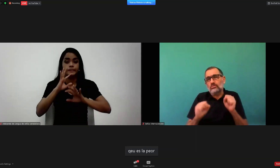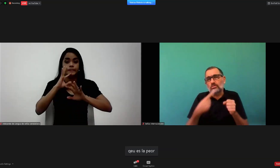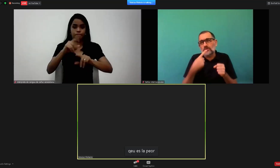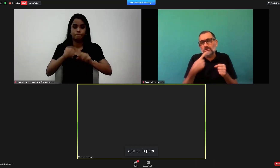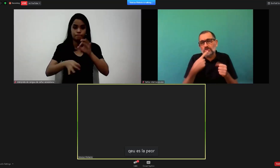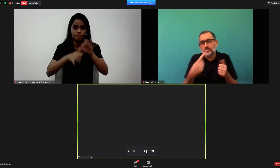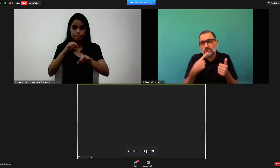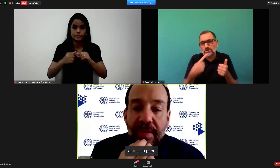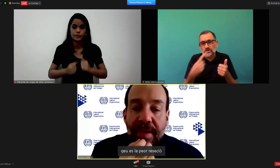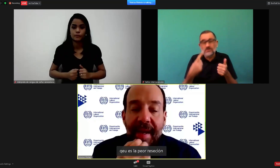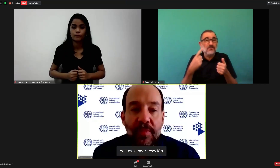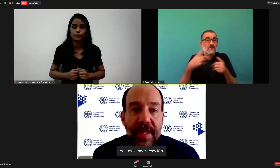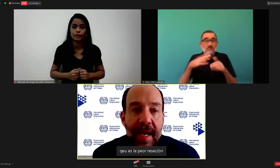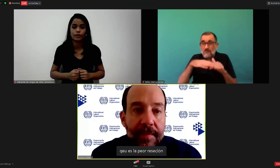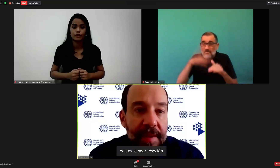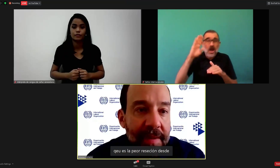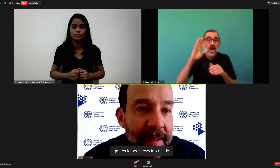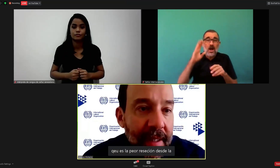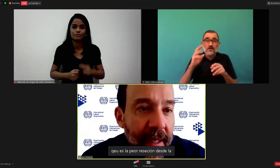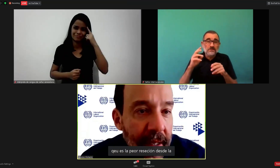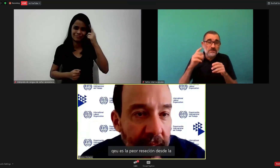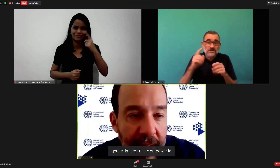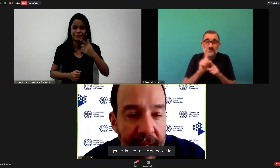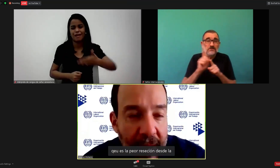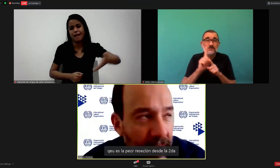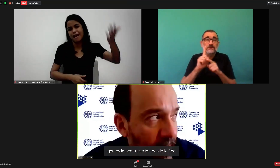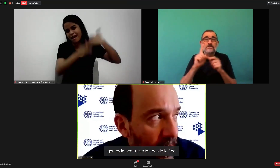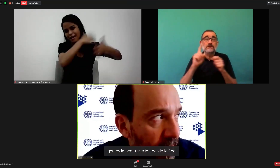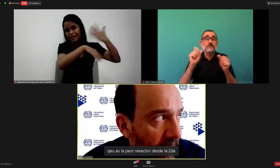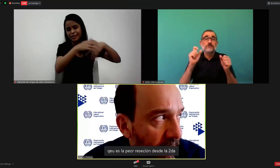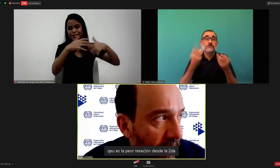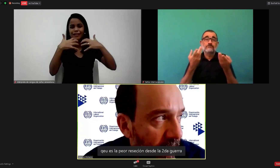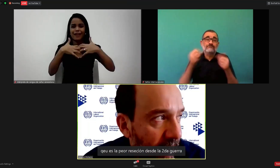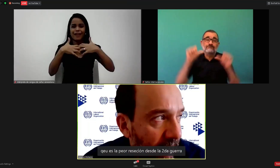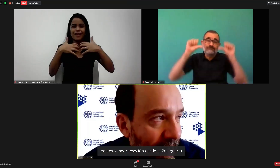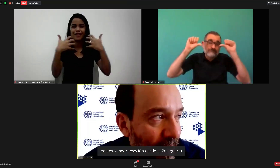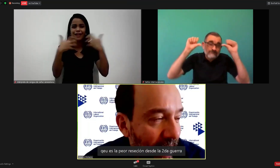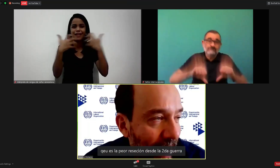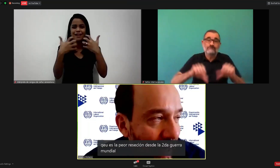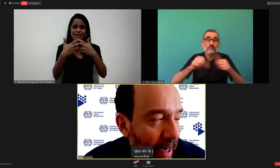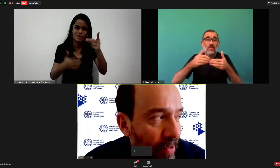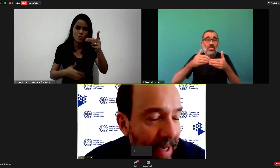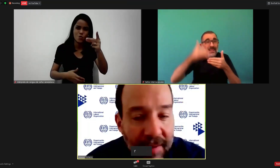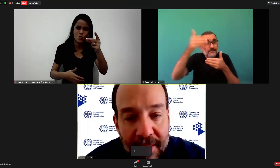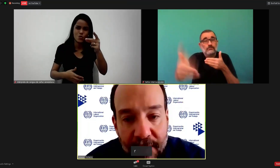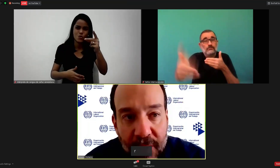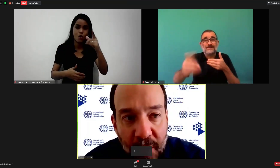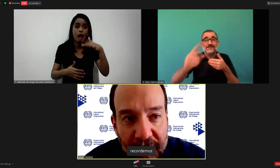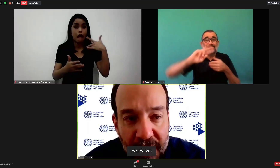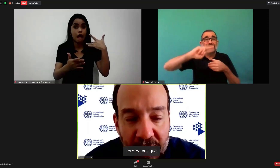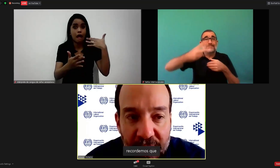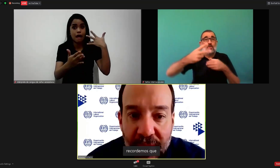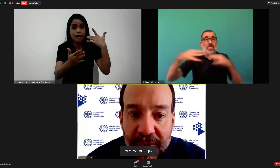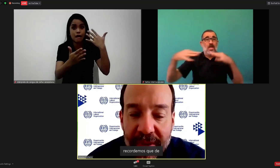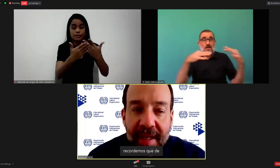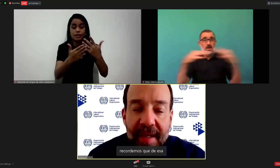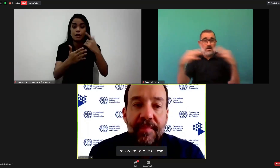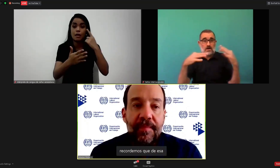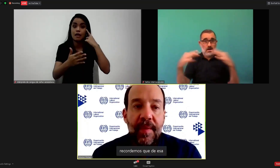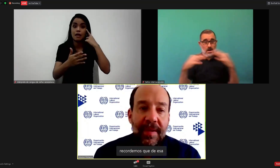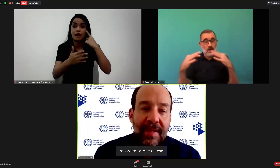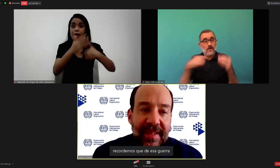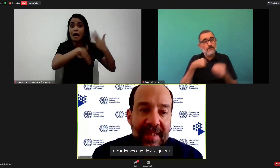desde la Segunda Guerra Mundial, ¿no? Y recordemos que de la Segunda Guerra Mundial, por supuesto,